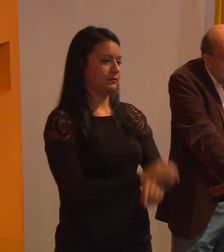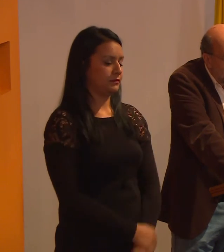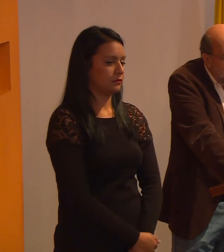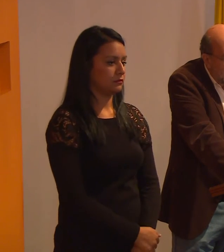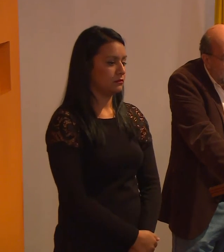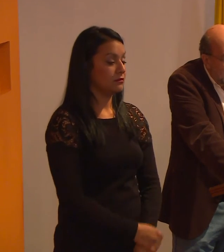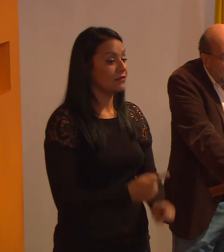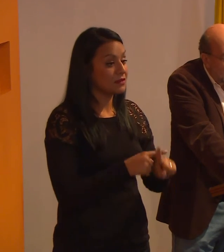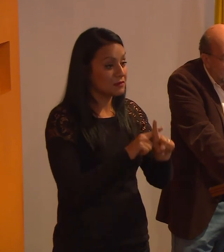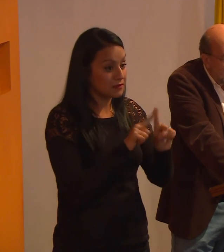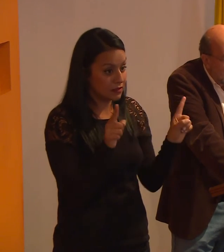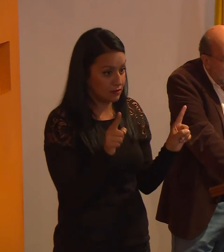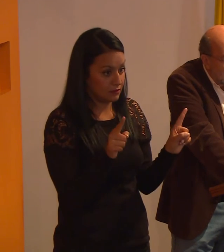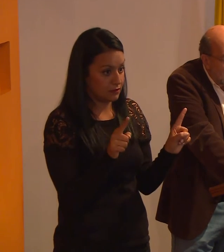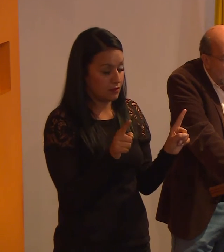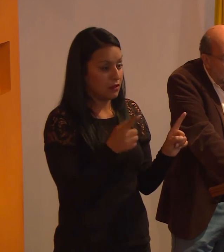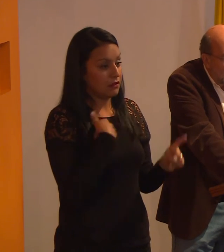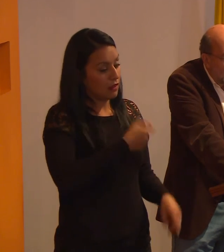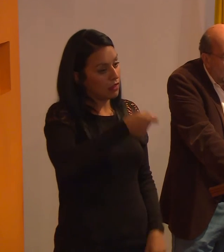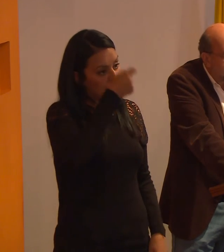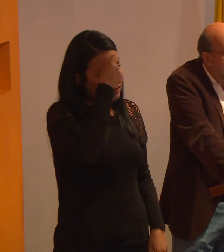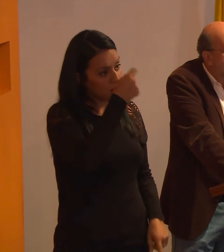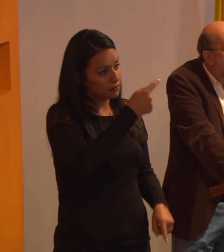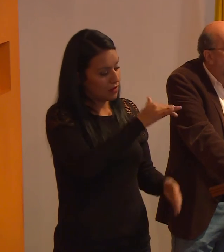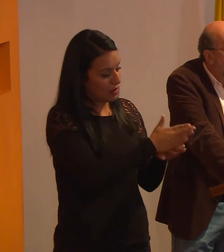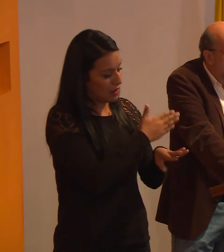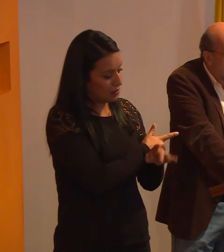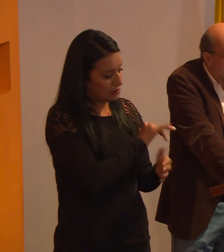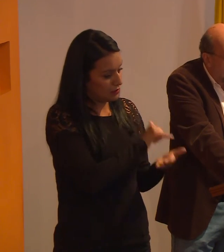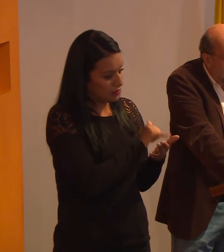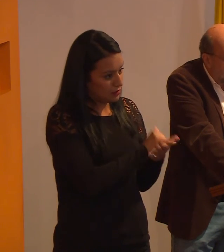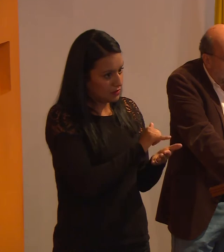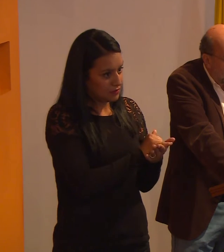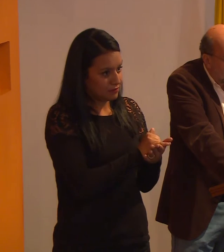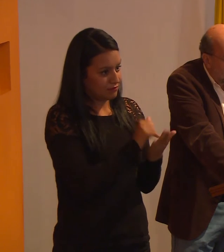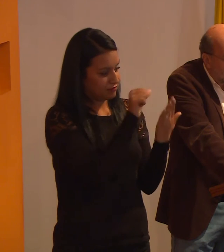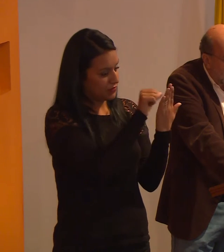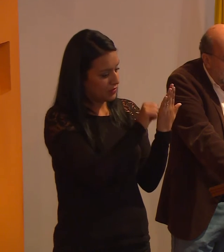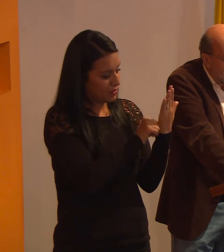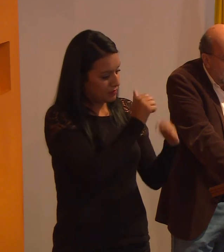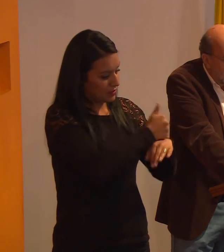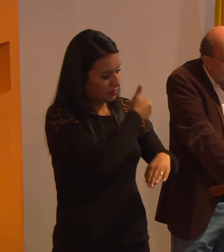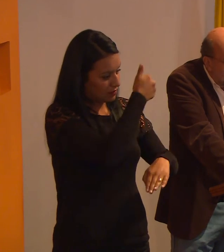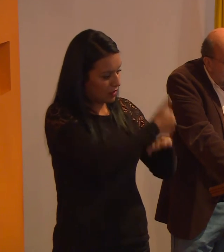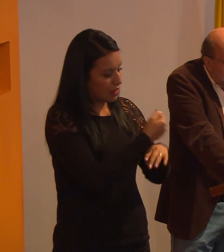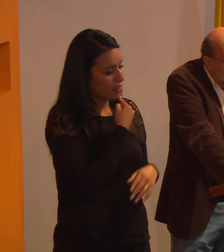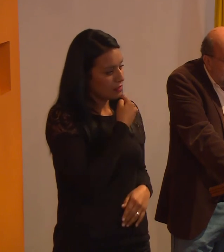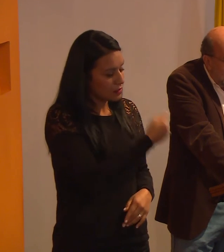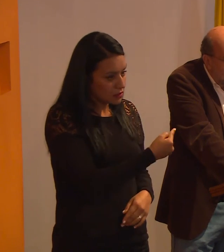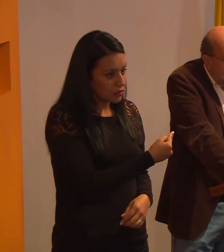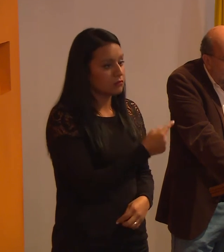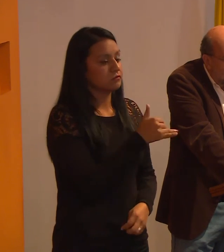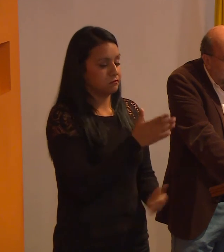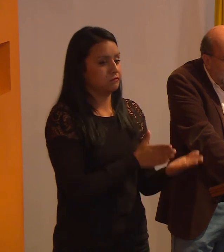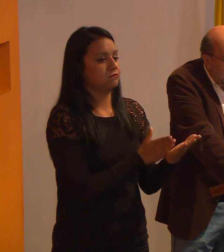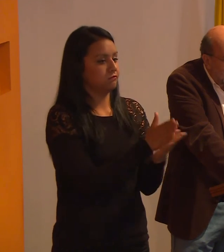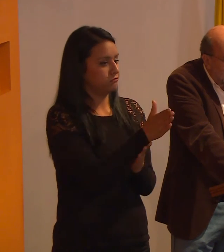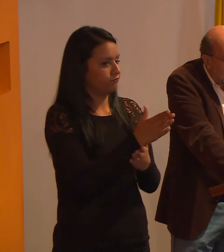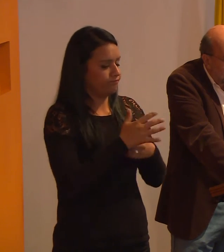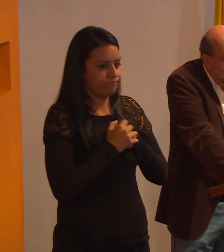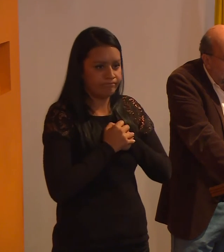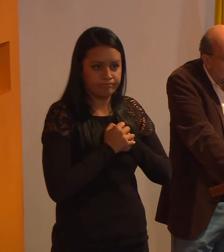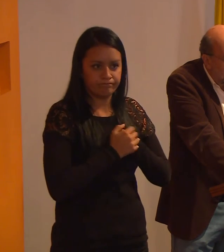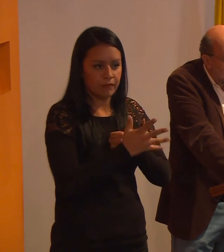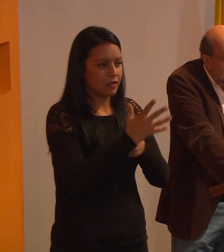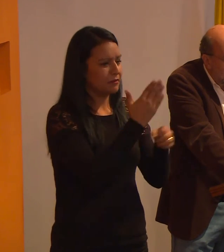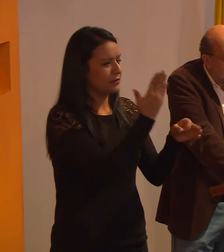por encima de ello, y tal como lo expresamos en nuestro programa rectoral, presentaremos con franqueza